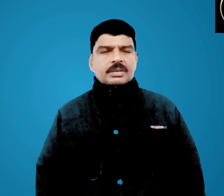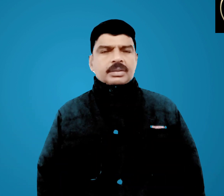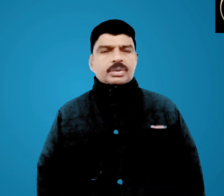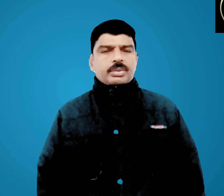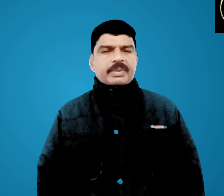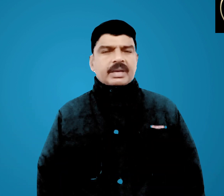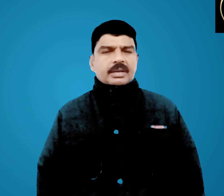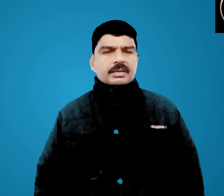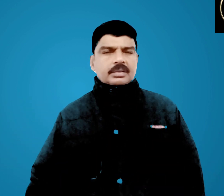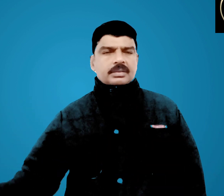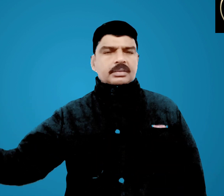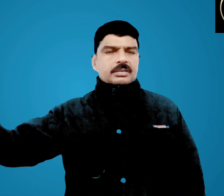दोपहर